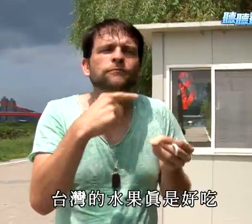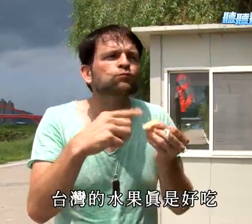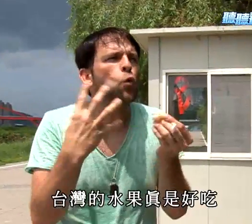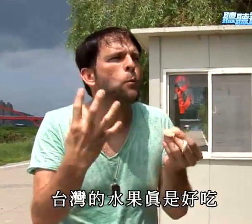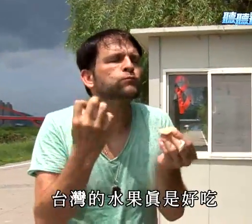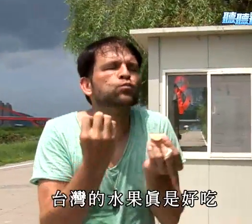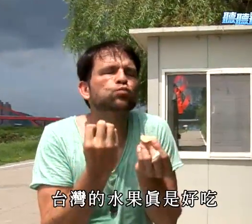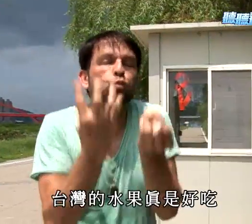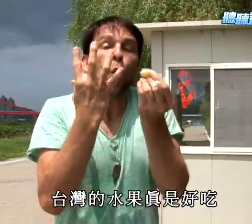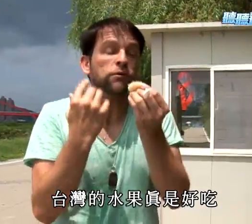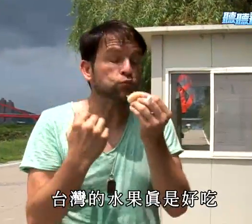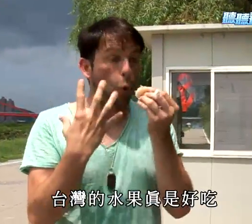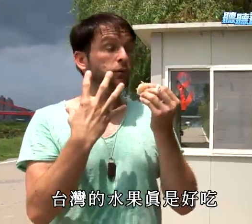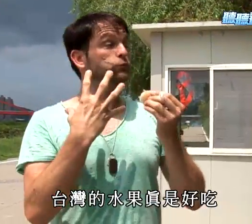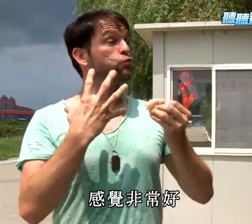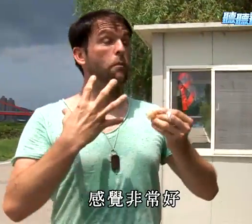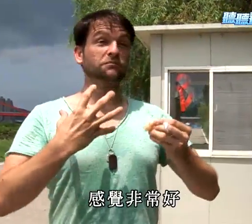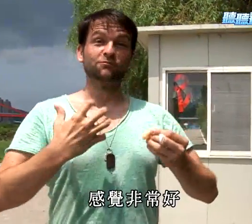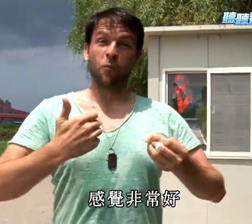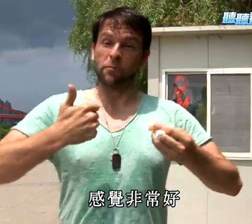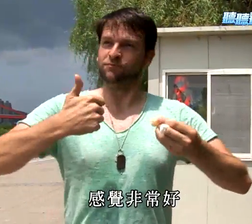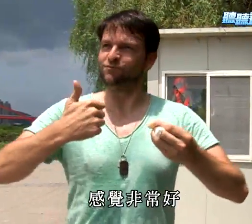水果啊真是好吃，感觉非常好。